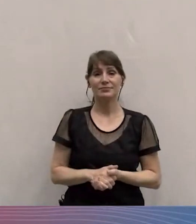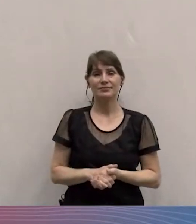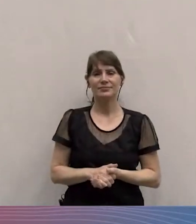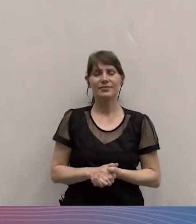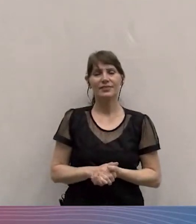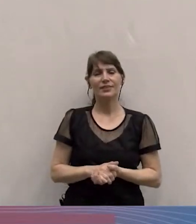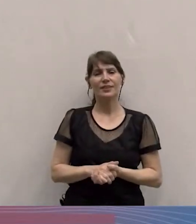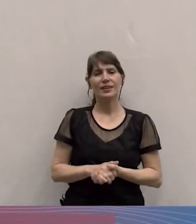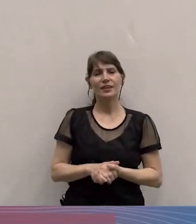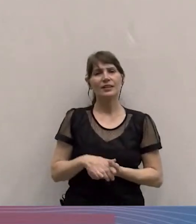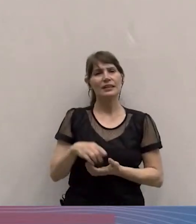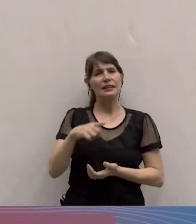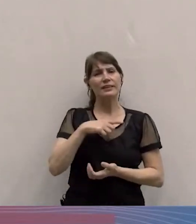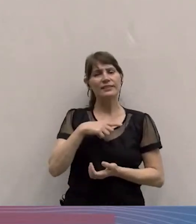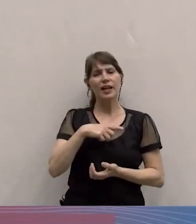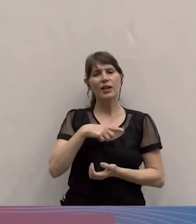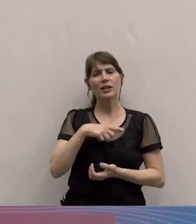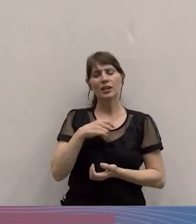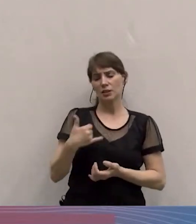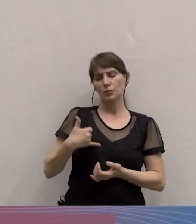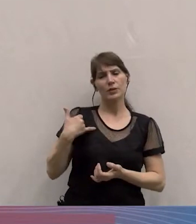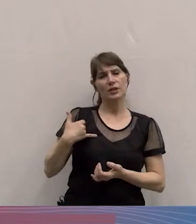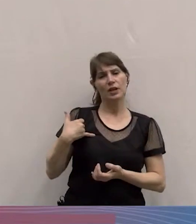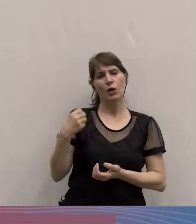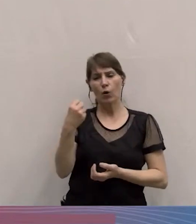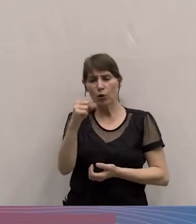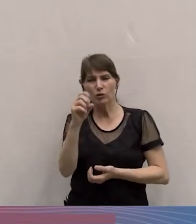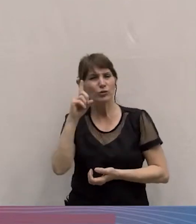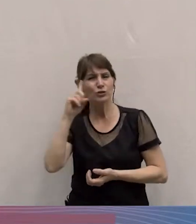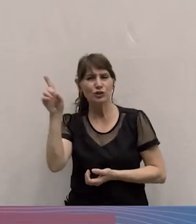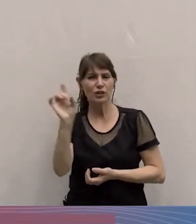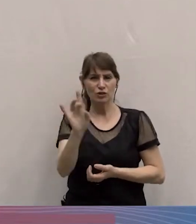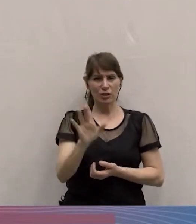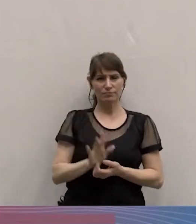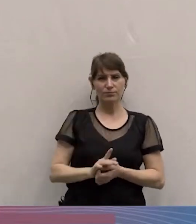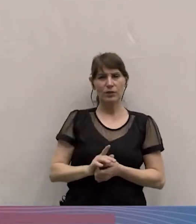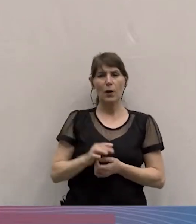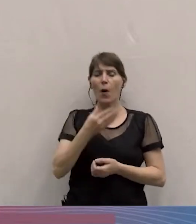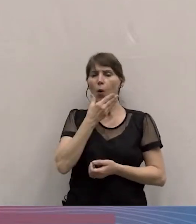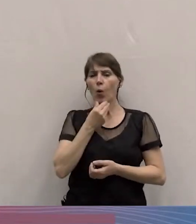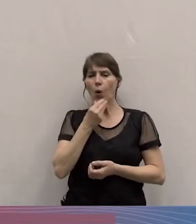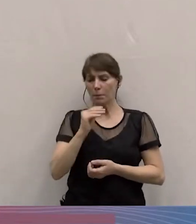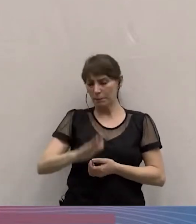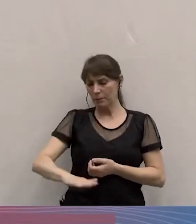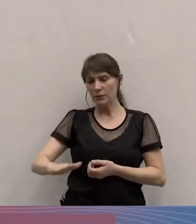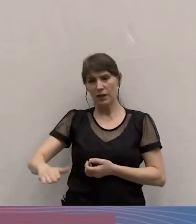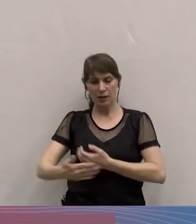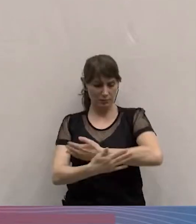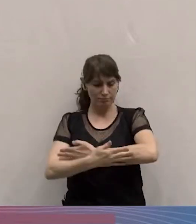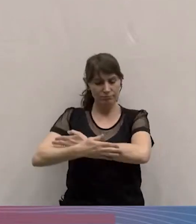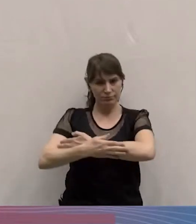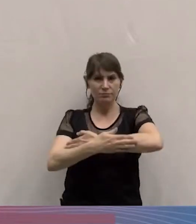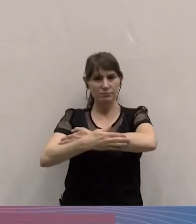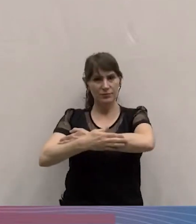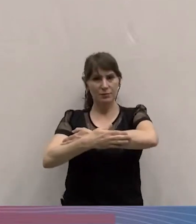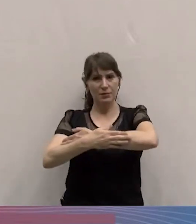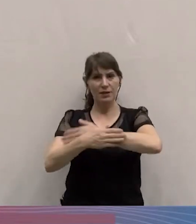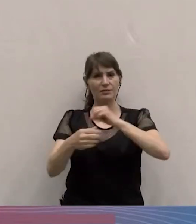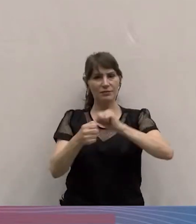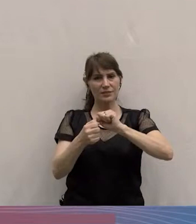O que tem 8 dias será circuncidado entre vós, todo macho nas